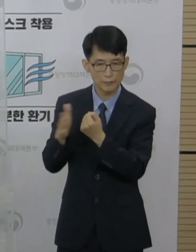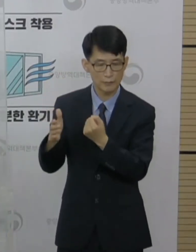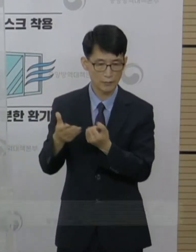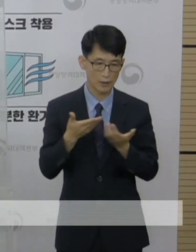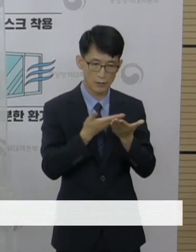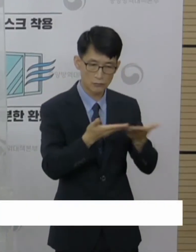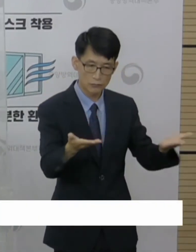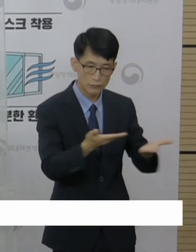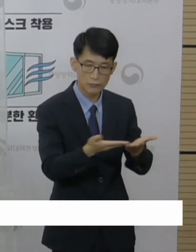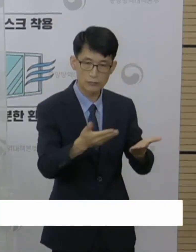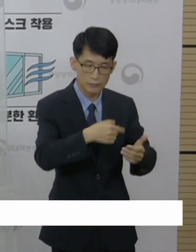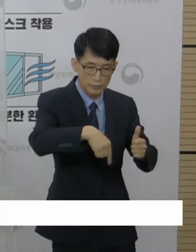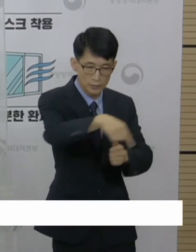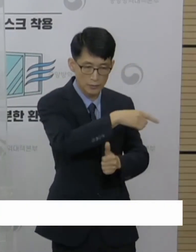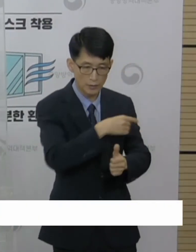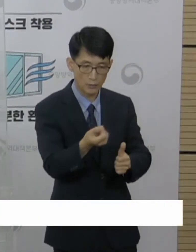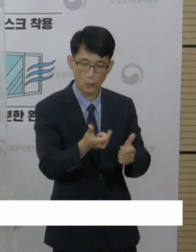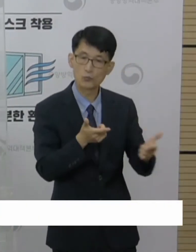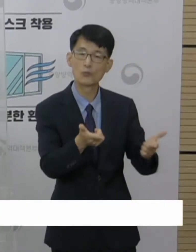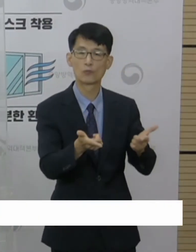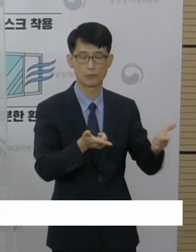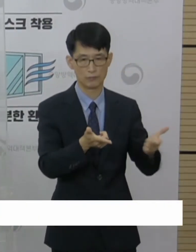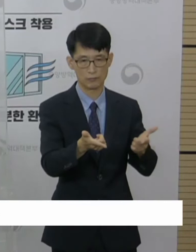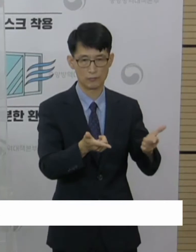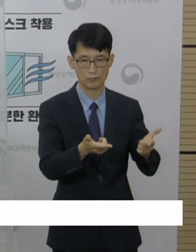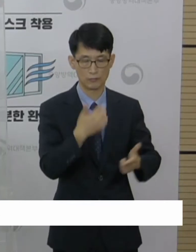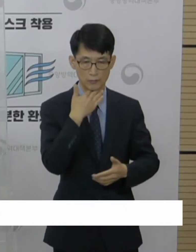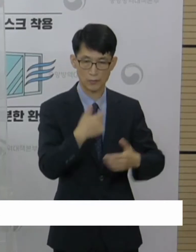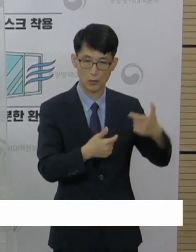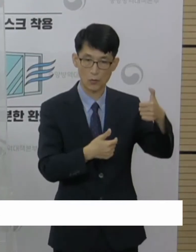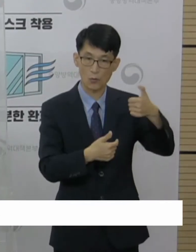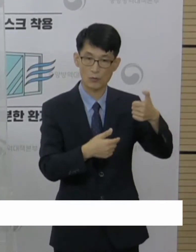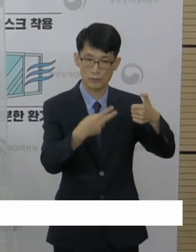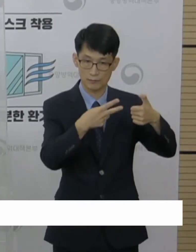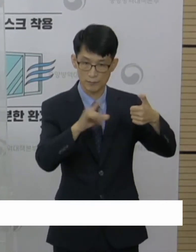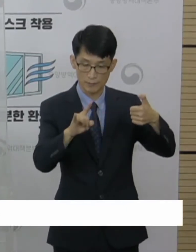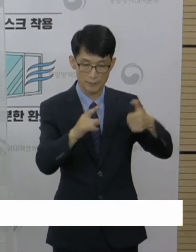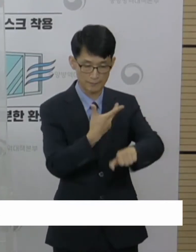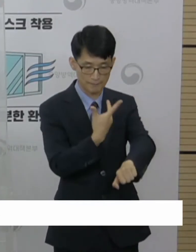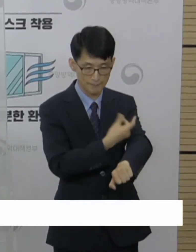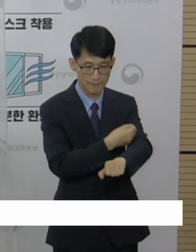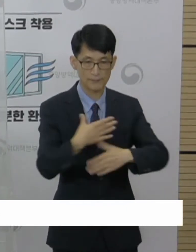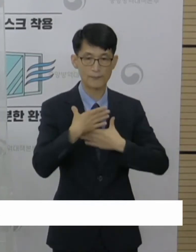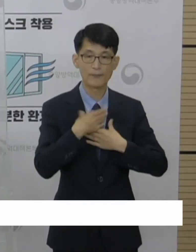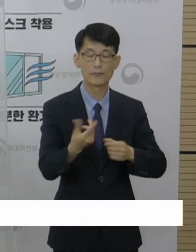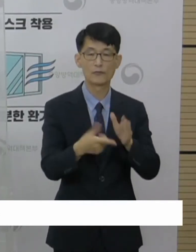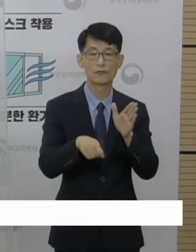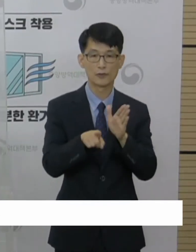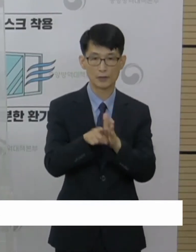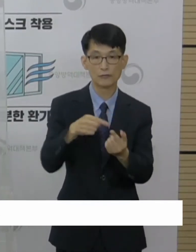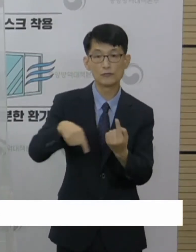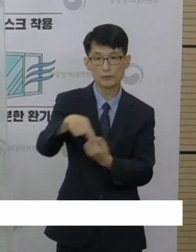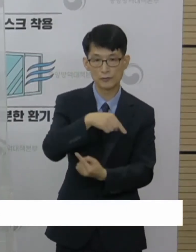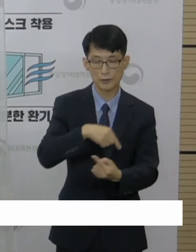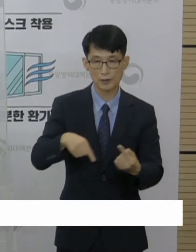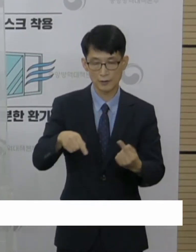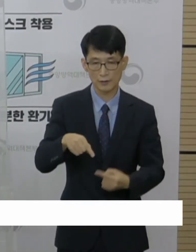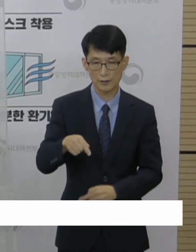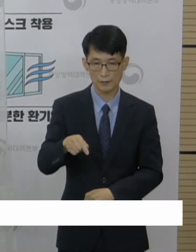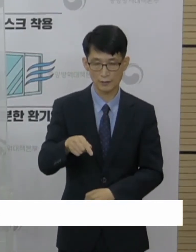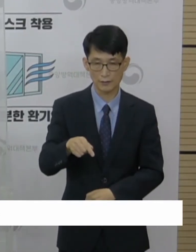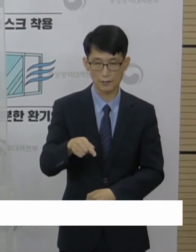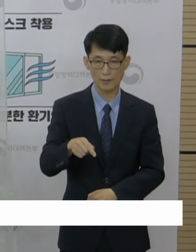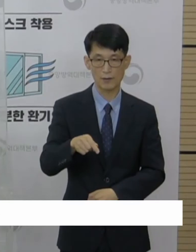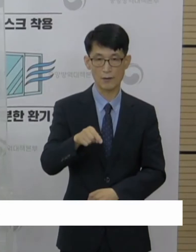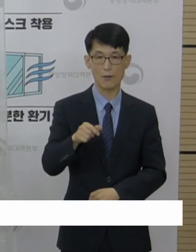수급 상황에 대한 탄력적인 대응과 50대 대상 예방접종의 안정적인 운영을 위하여 같은 mRNA